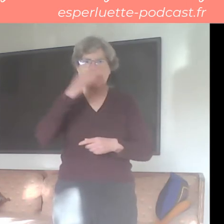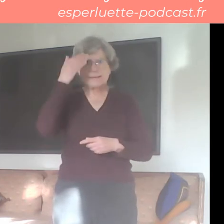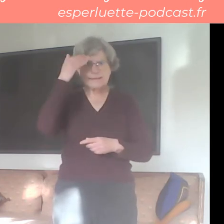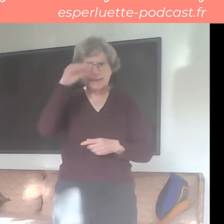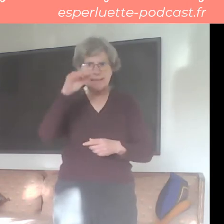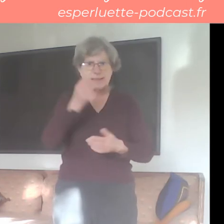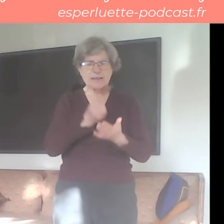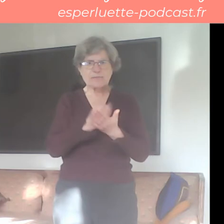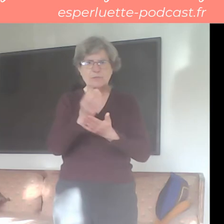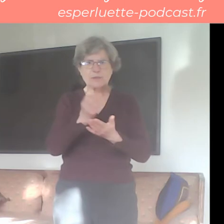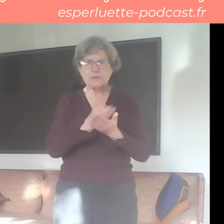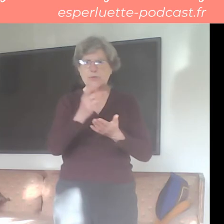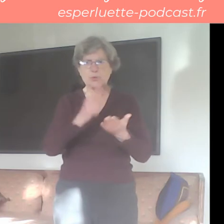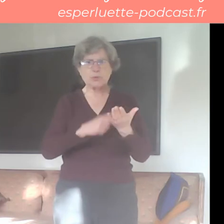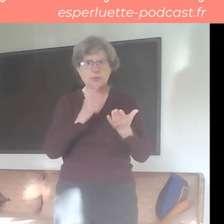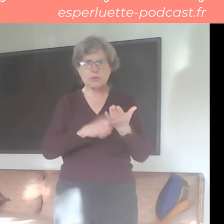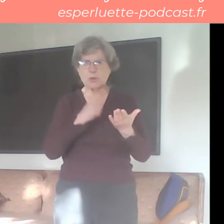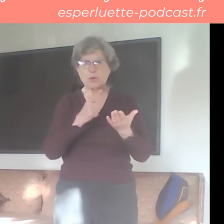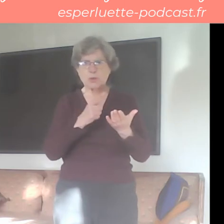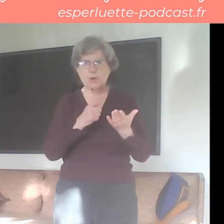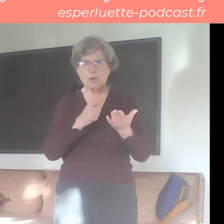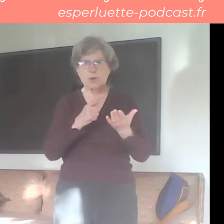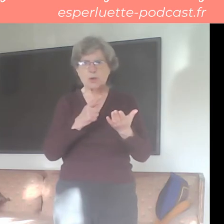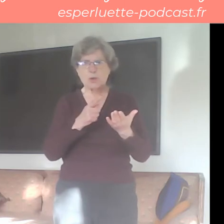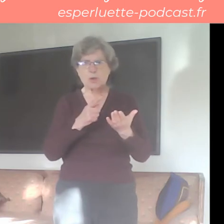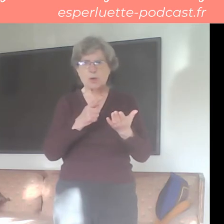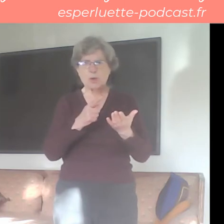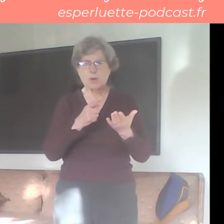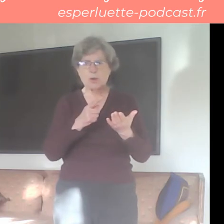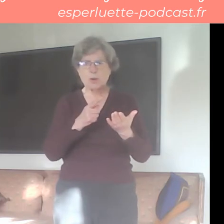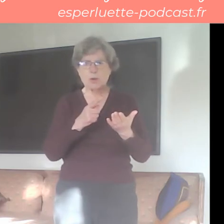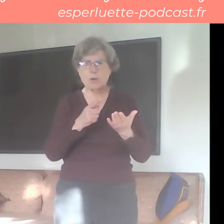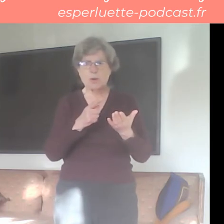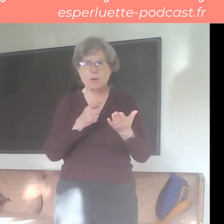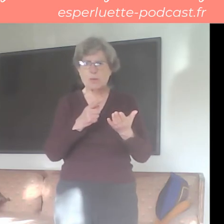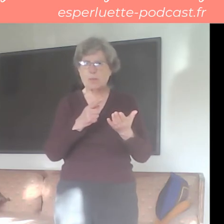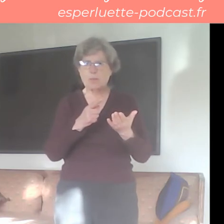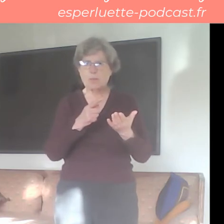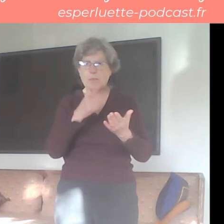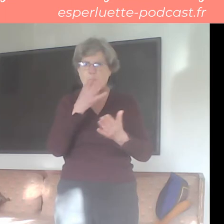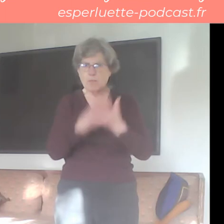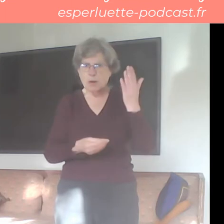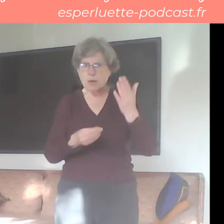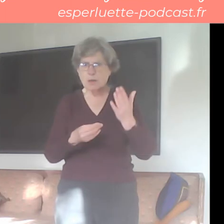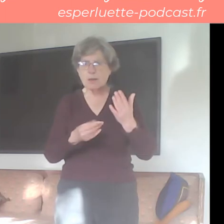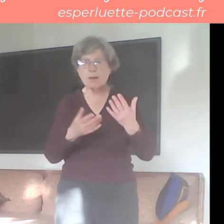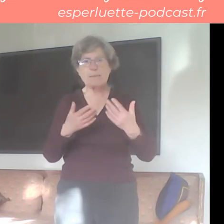ça. Ce qui est, ça, pas très grave, mais quand vous le multipliez quotidiennement dans